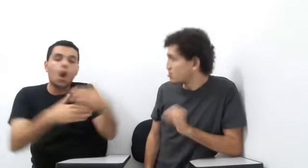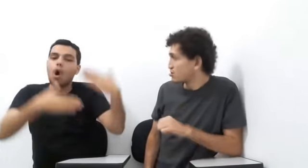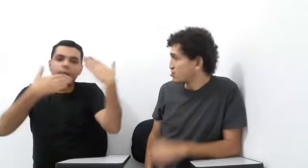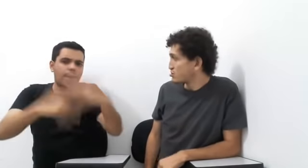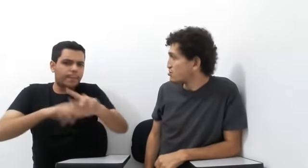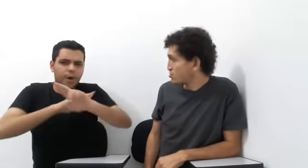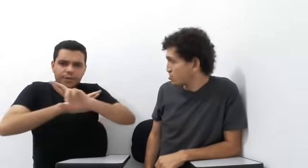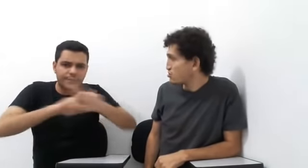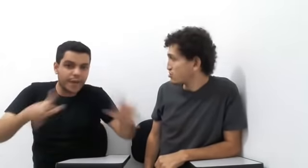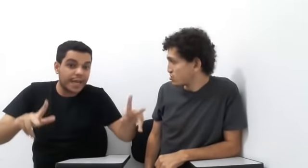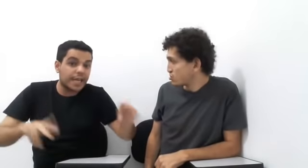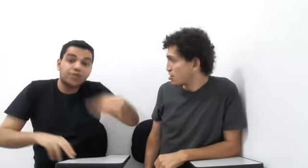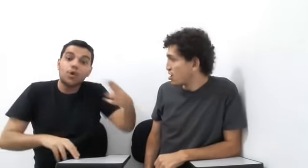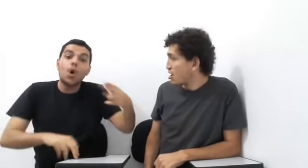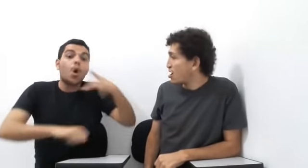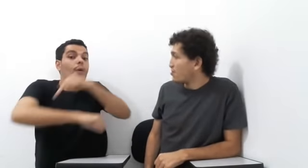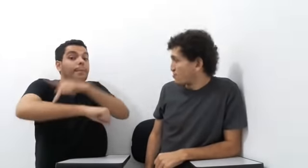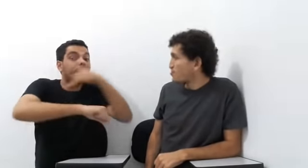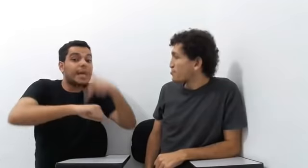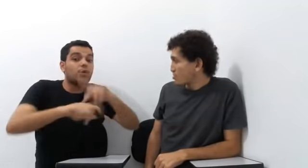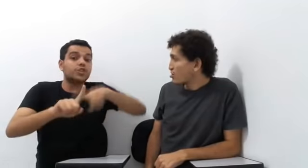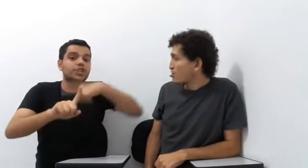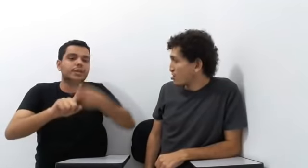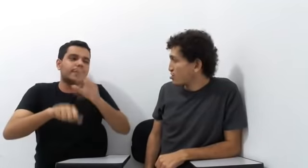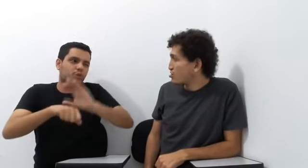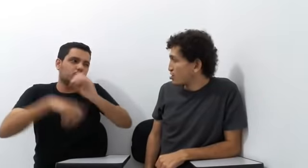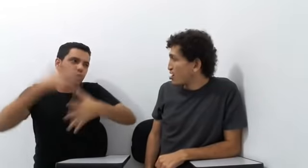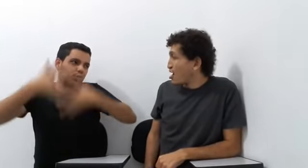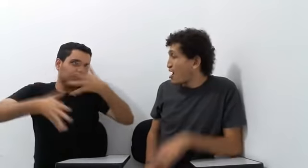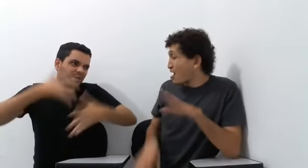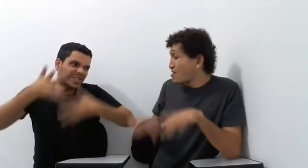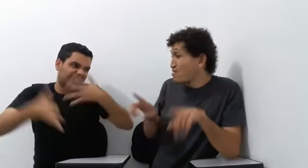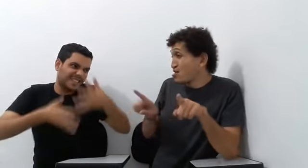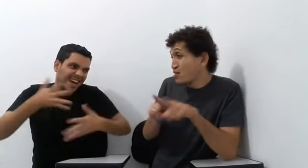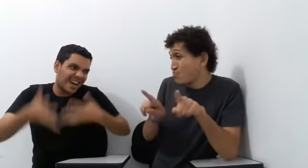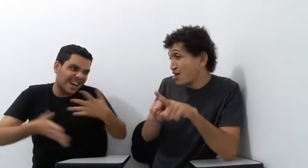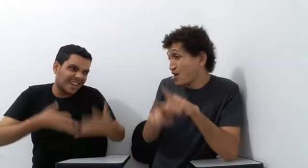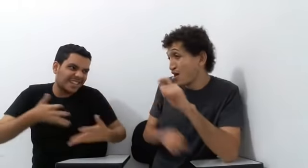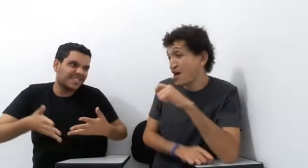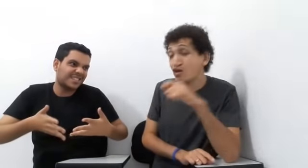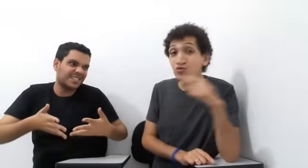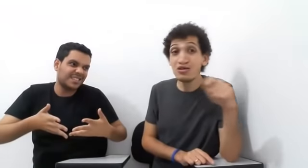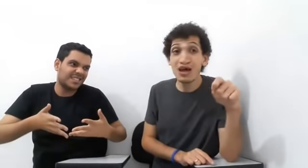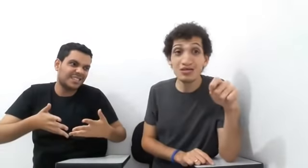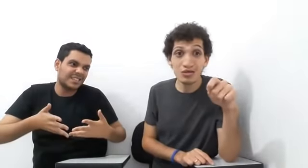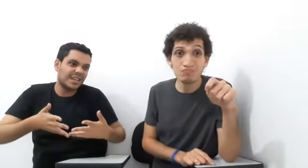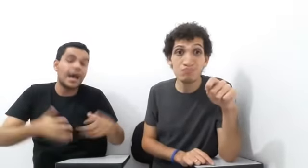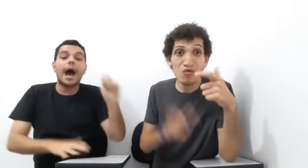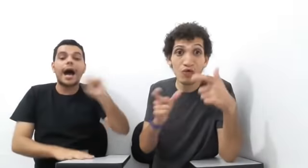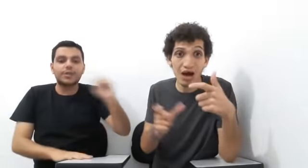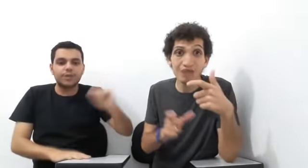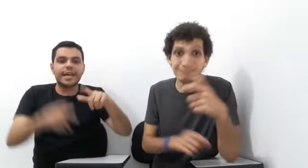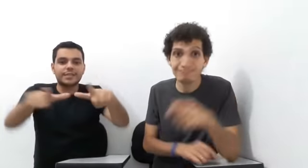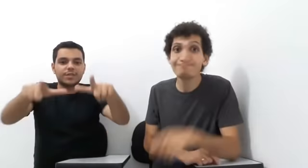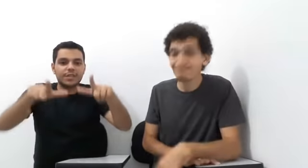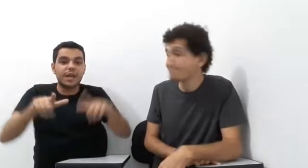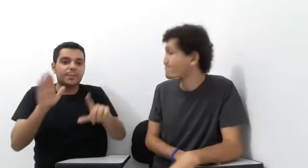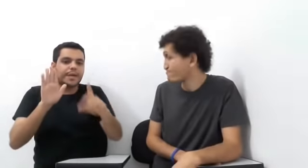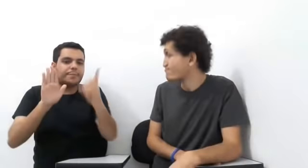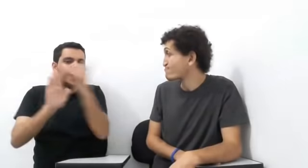é uma prova diferente, ou é pedagogia mais curso de Às vezes também universidades. é a associação do lugar. A associação, porque pelo